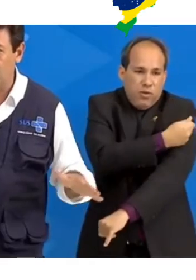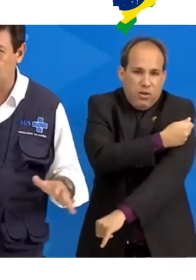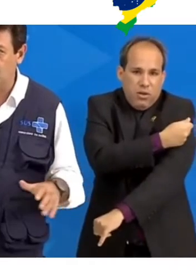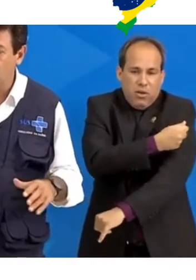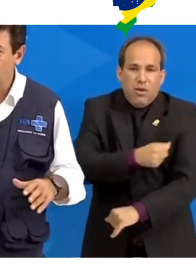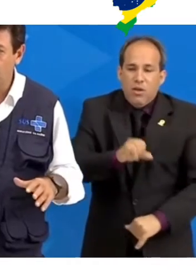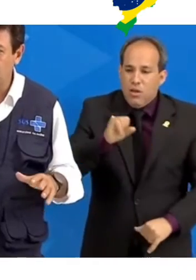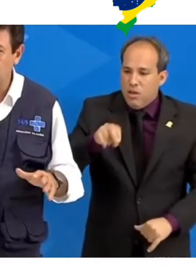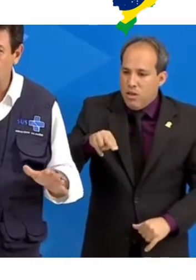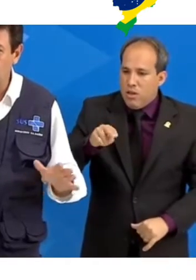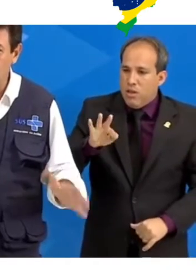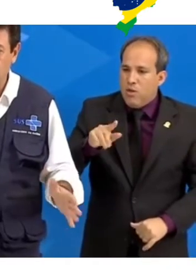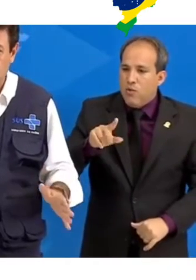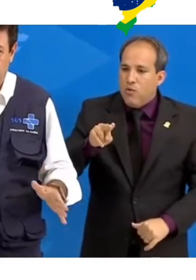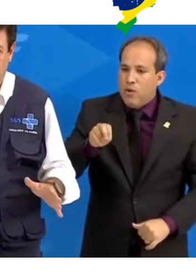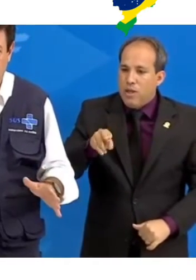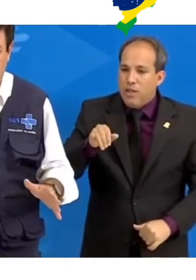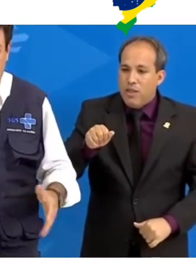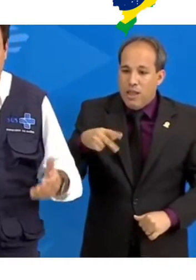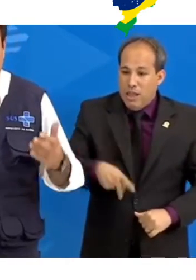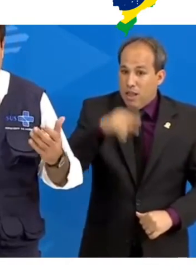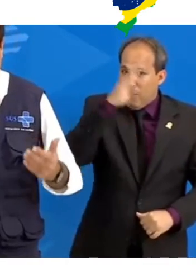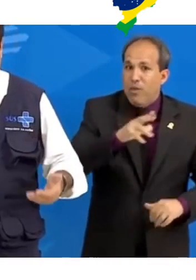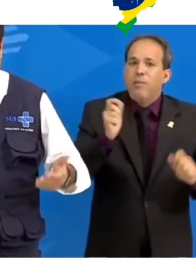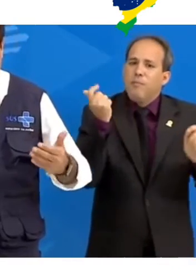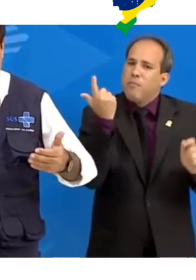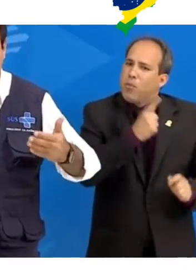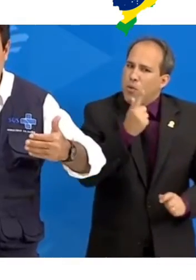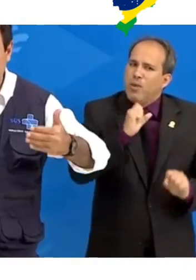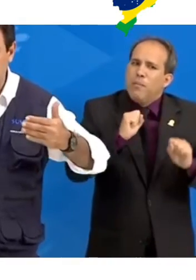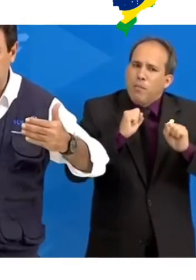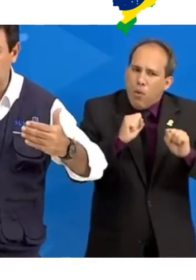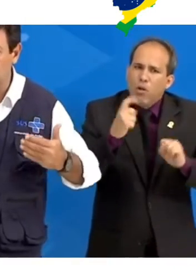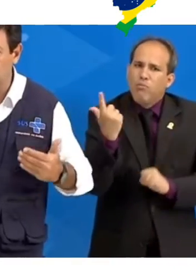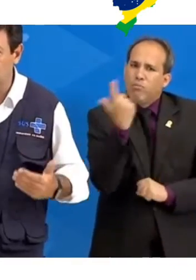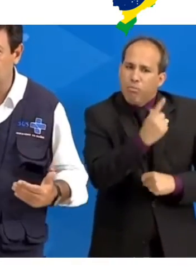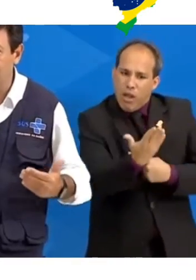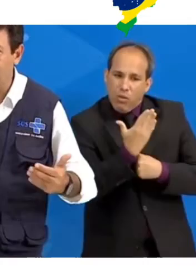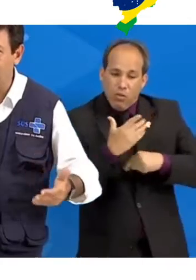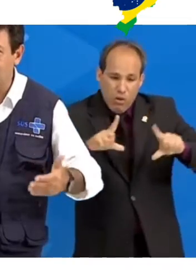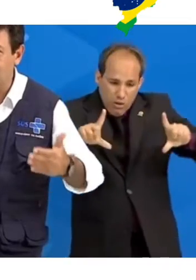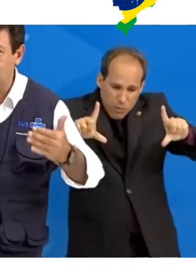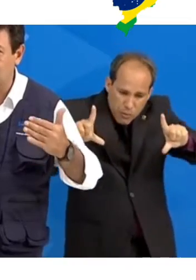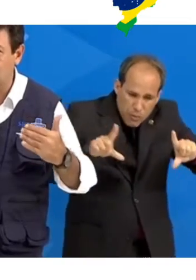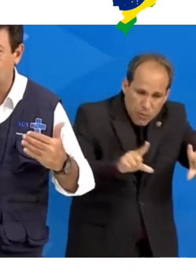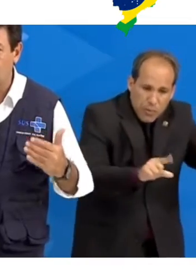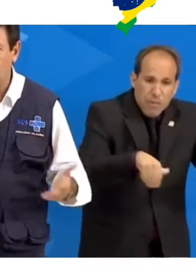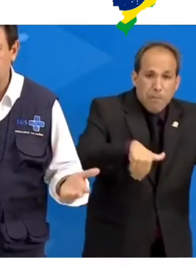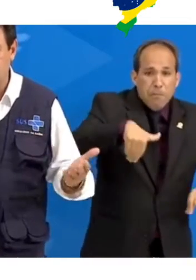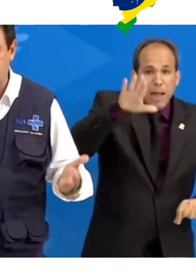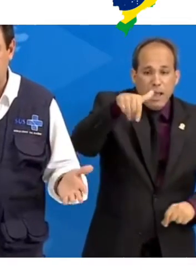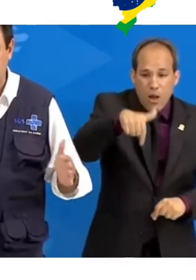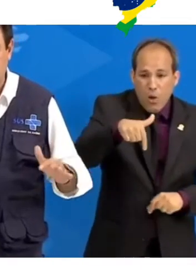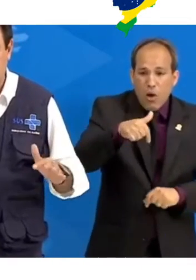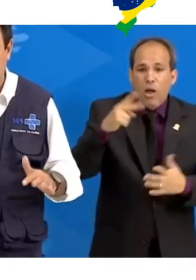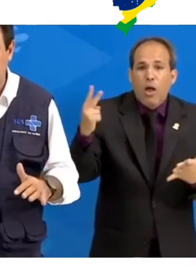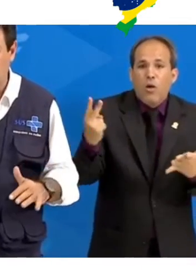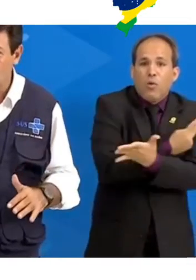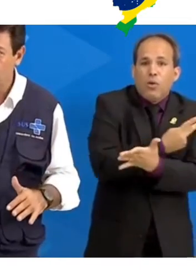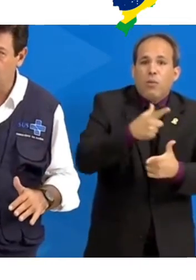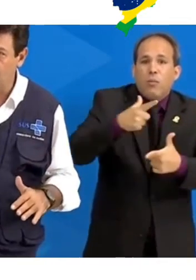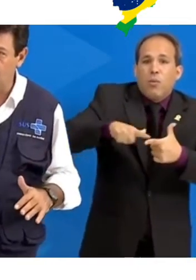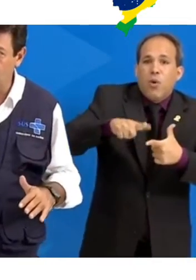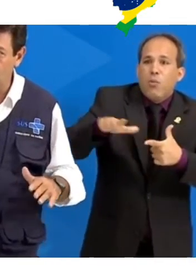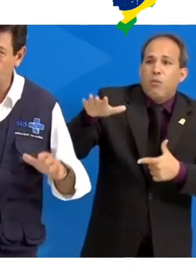influenza do Brasil pode ser um grande diferencial, porque nós vamos conseguir reduzir mais esse ano os casos de